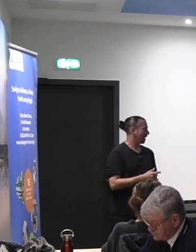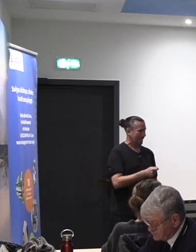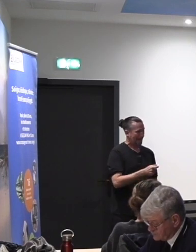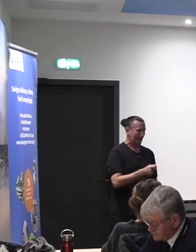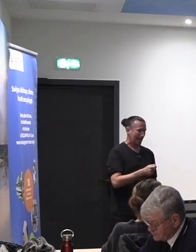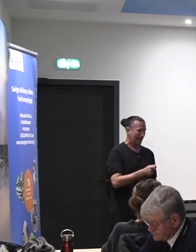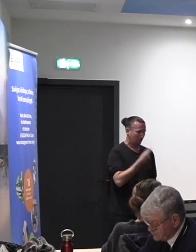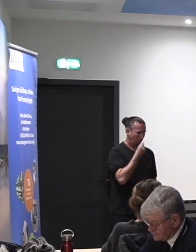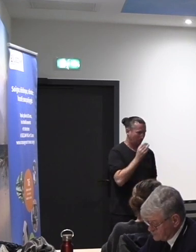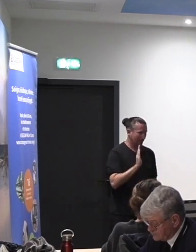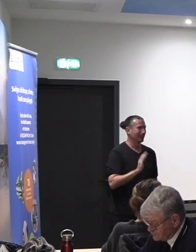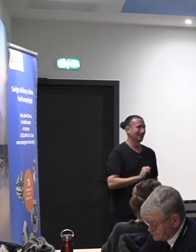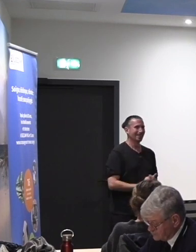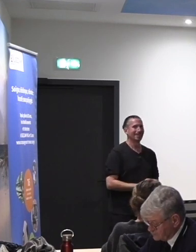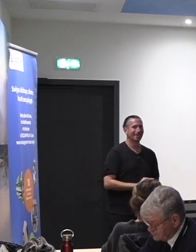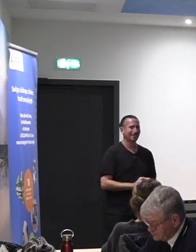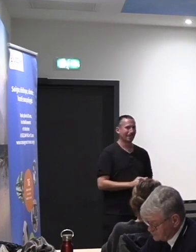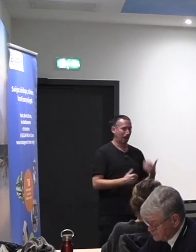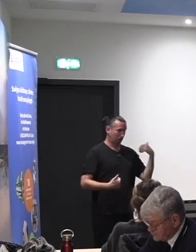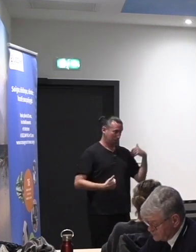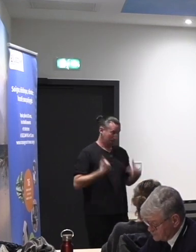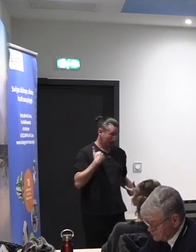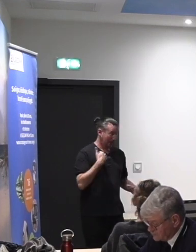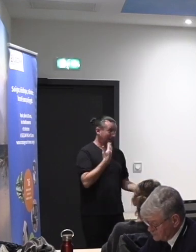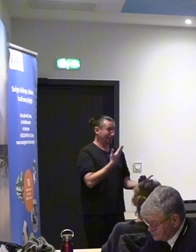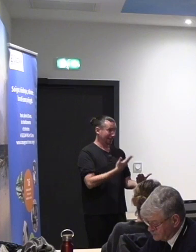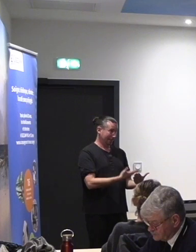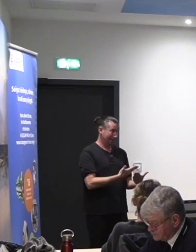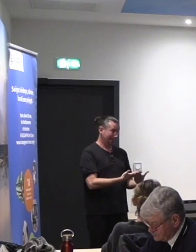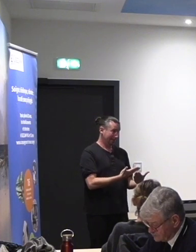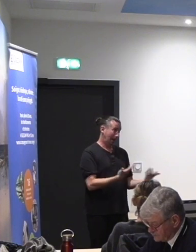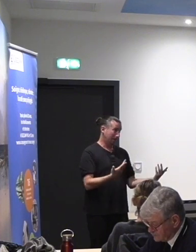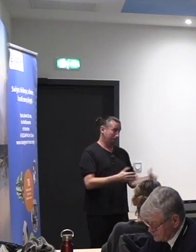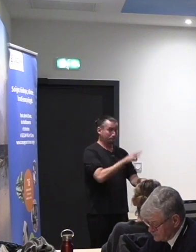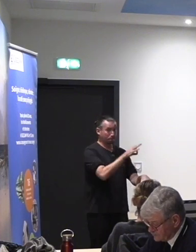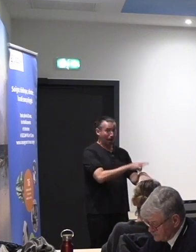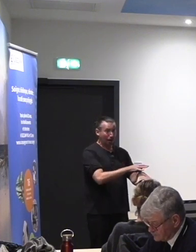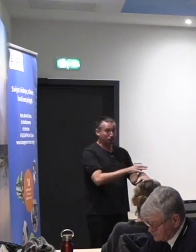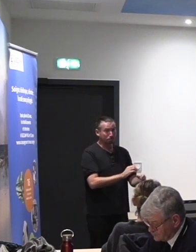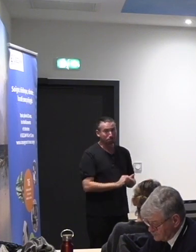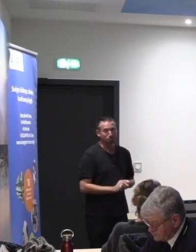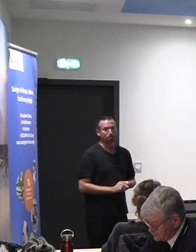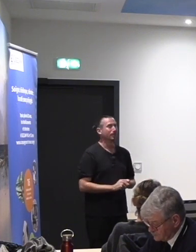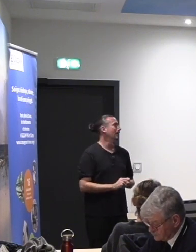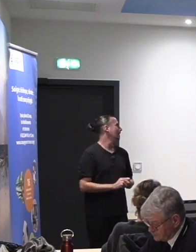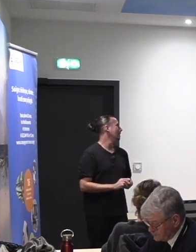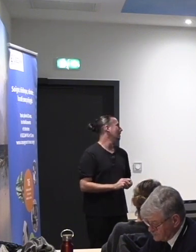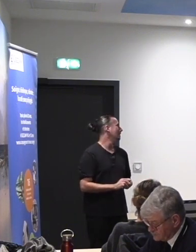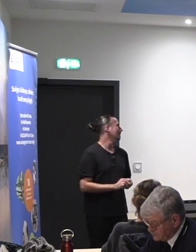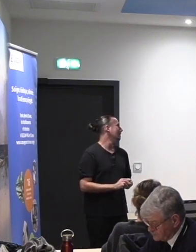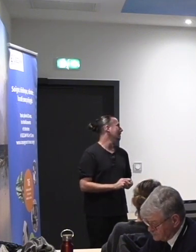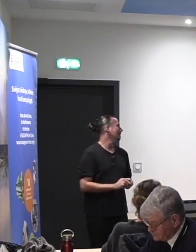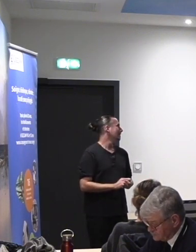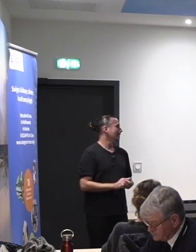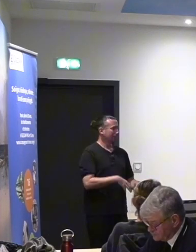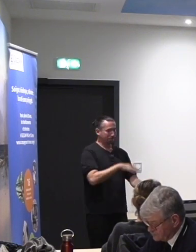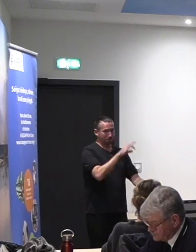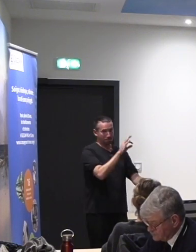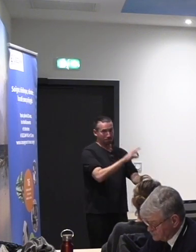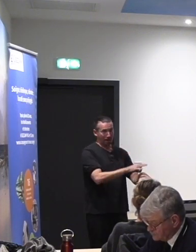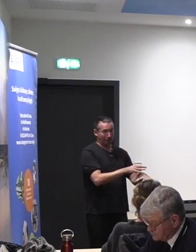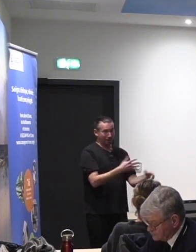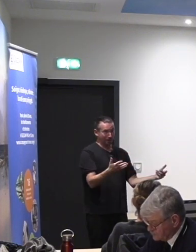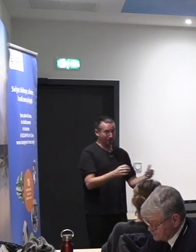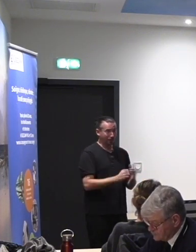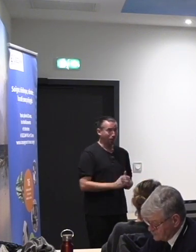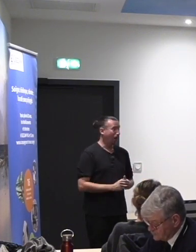arriver. Voilà. Le handicap est-il malade ? Eh bien, la maladie, c'est une altérité, et